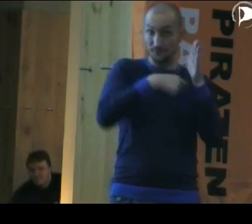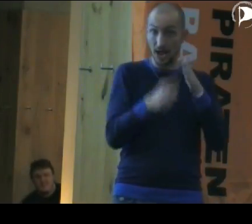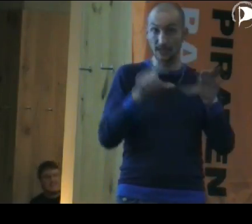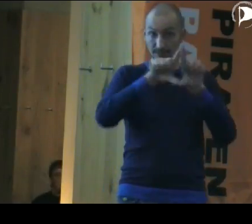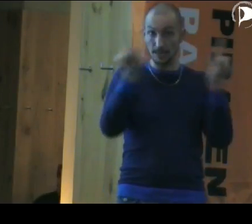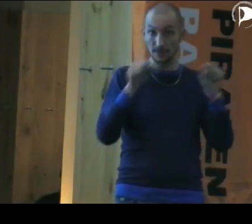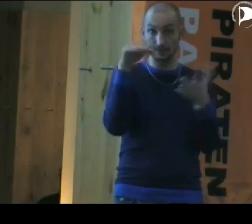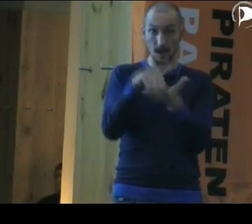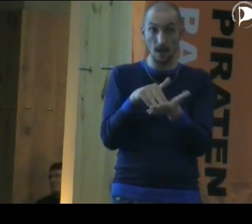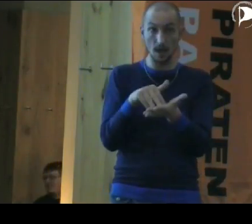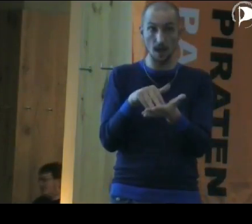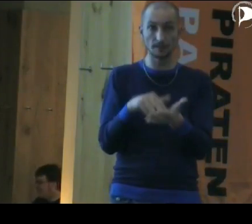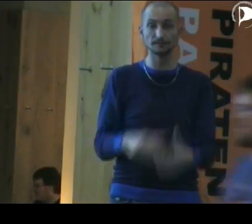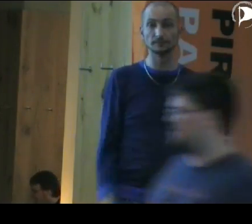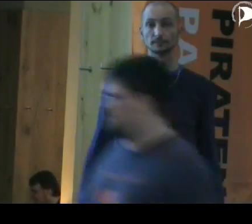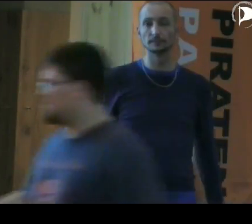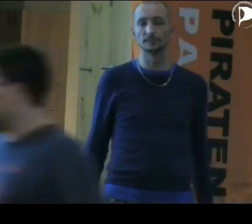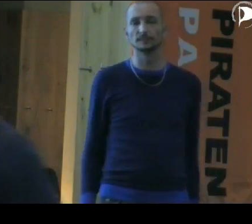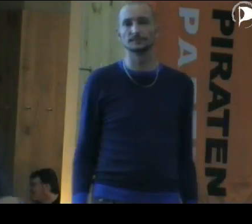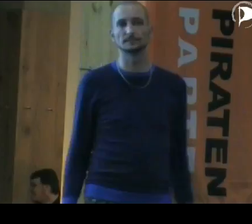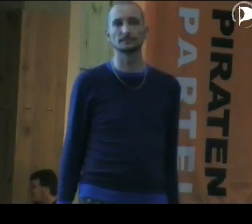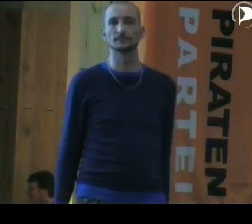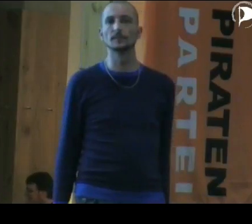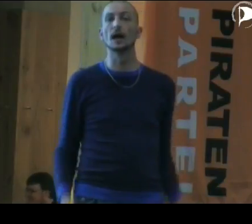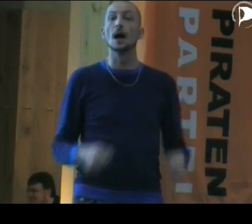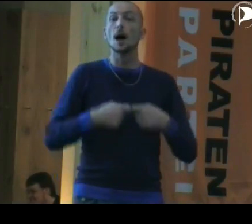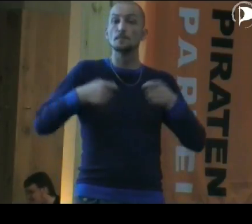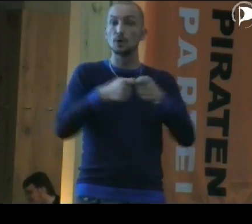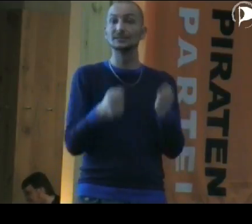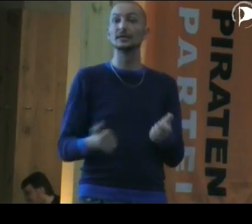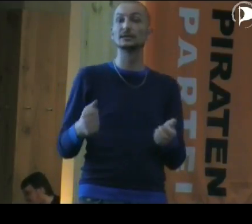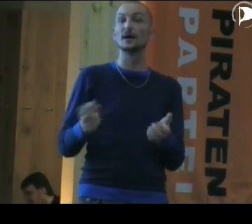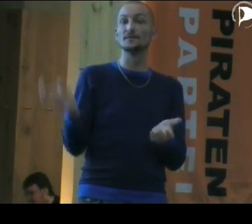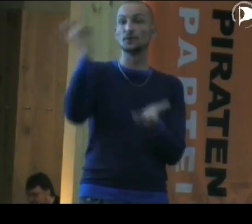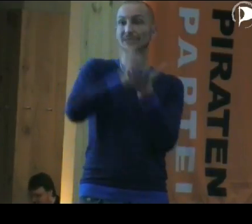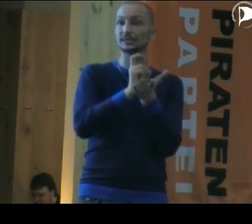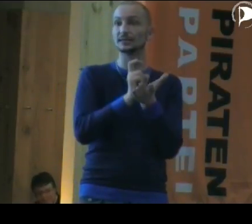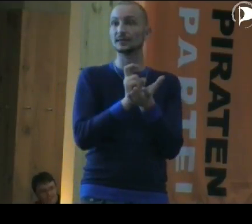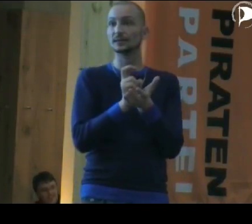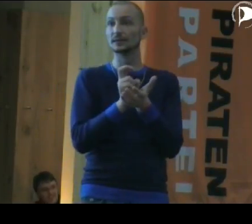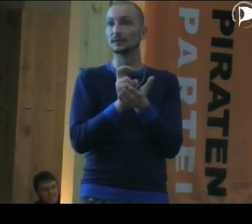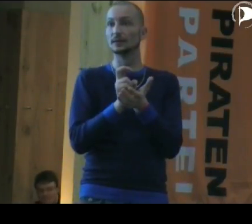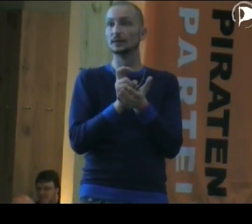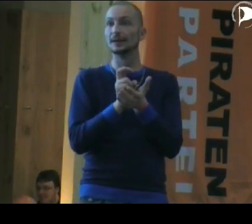okay der bundesvorsitzende sehr gefragt und